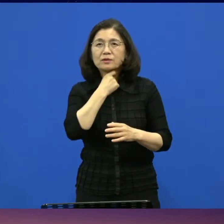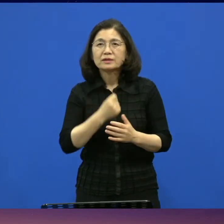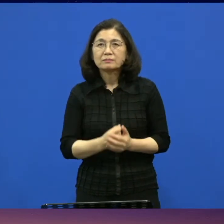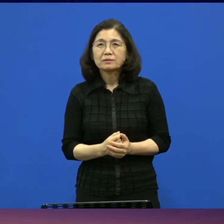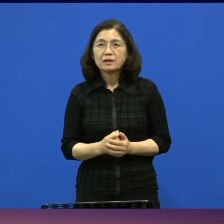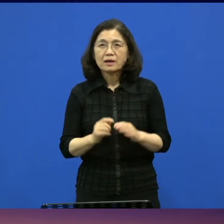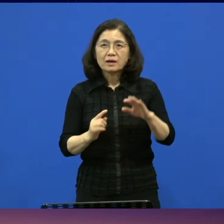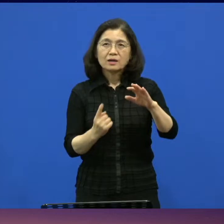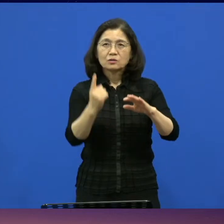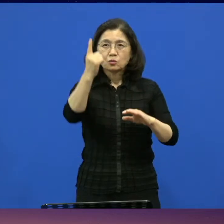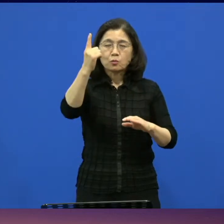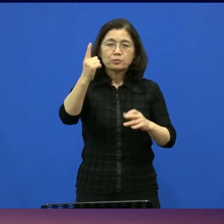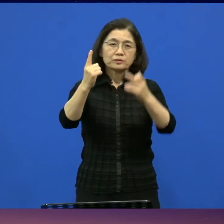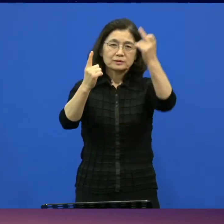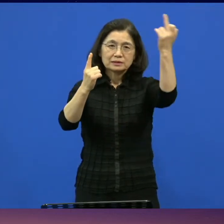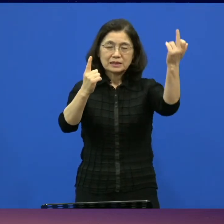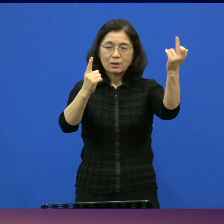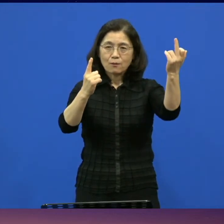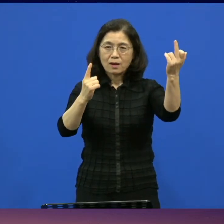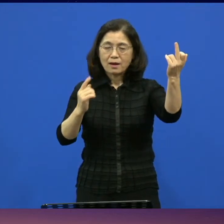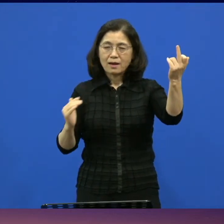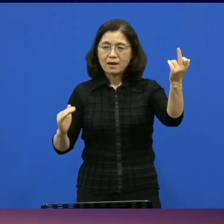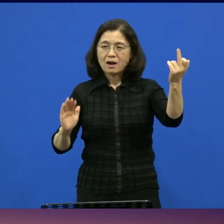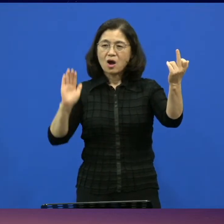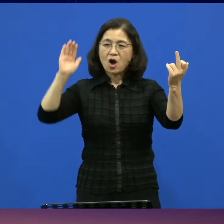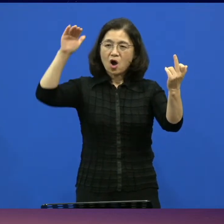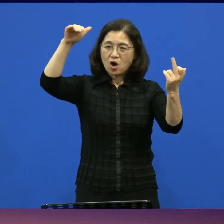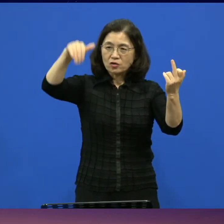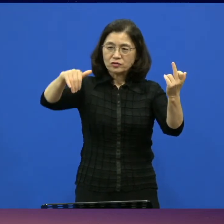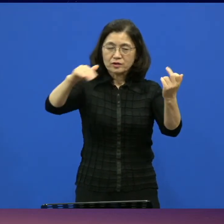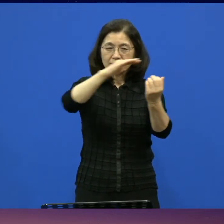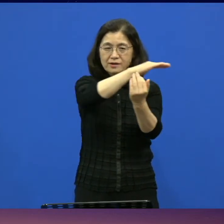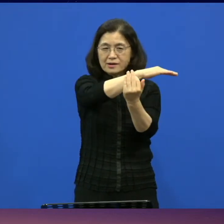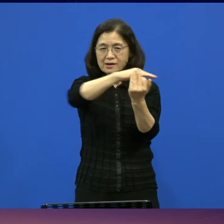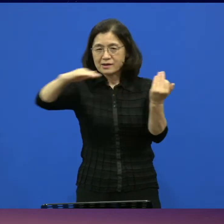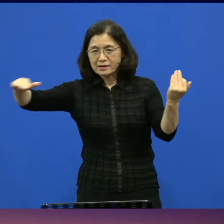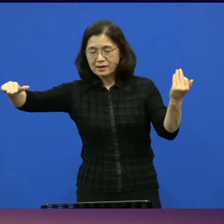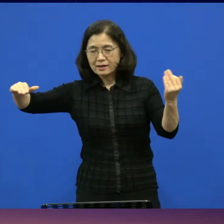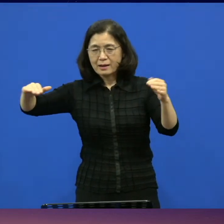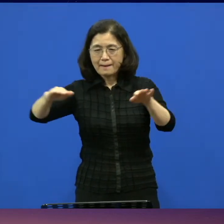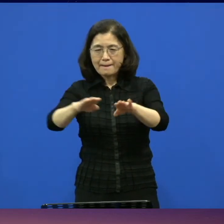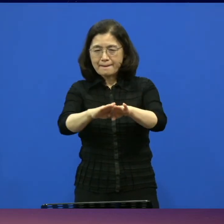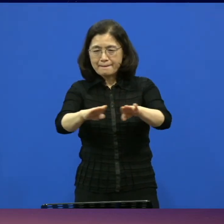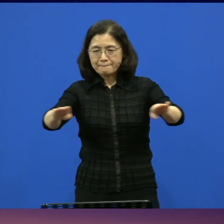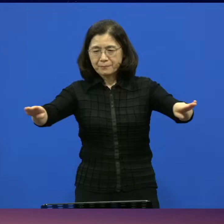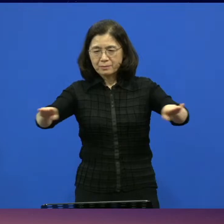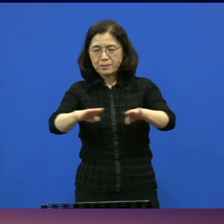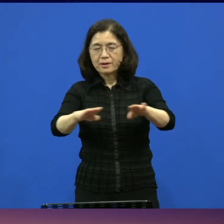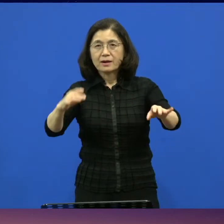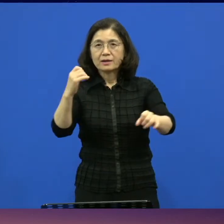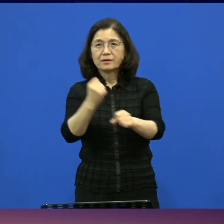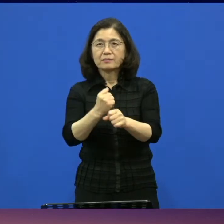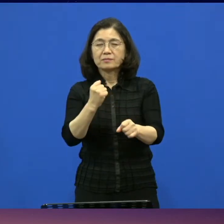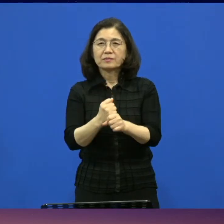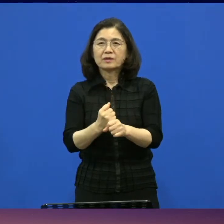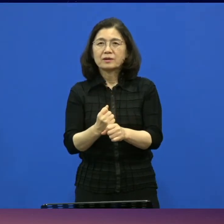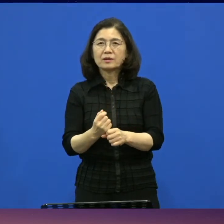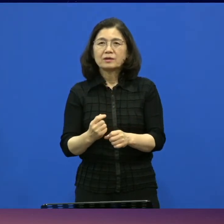산과 언덕을 깎아서 골짜기를 메꾸는 거죠. 낮은 곳을 도도해야 되죠. 높은 곳은 또